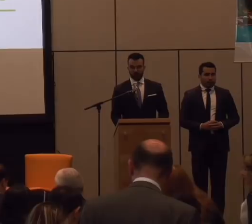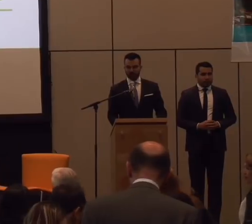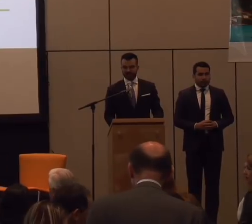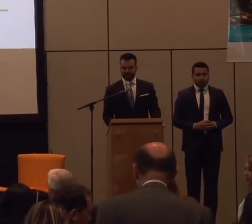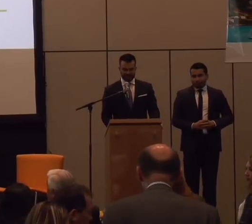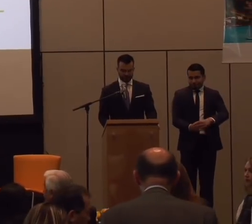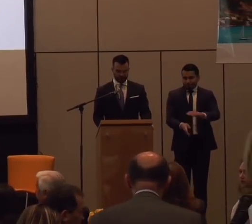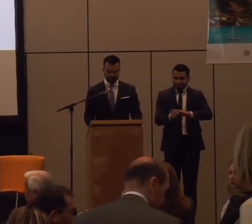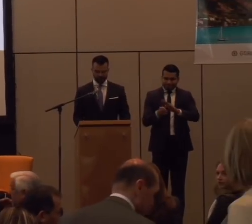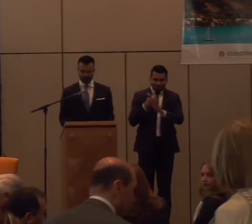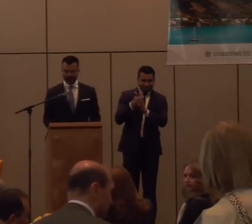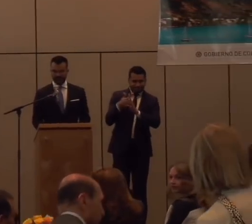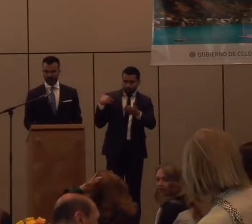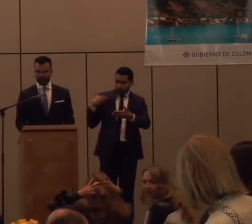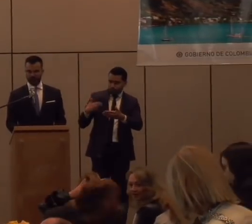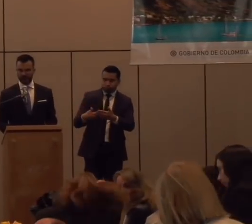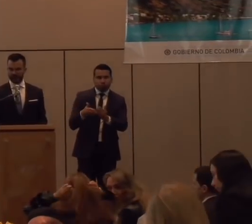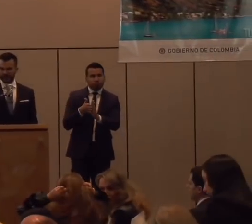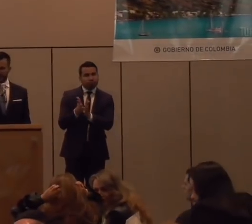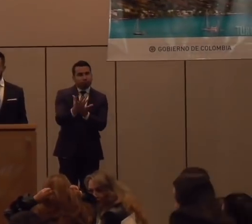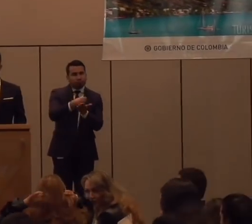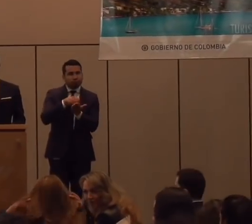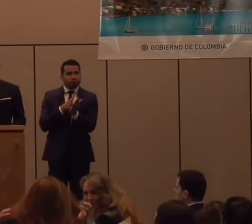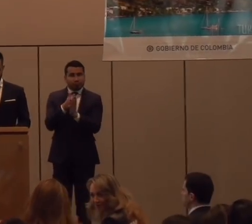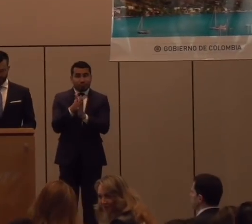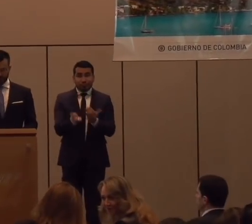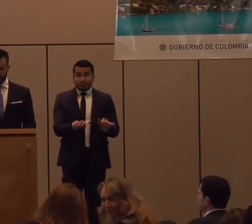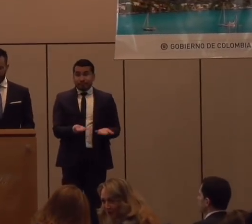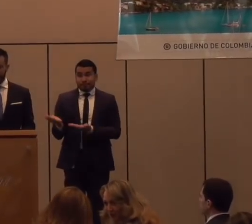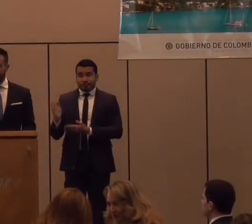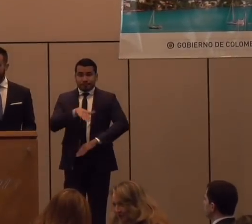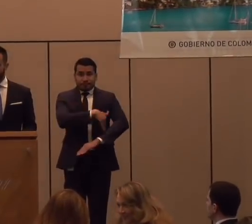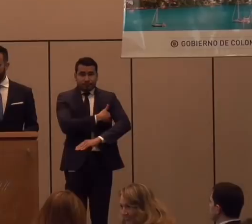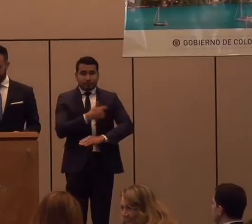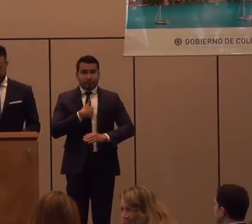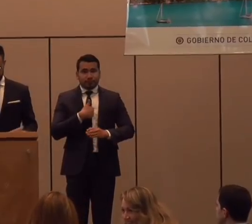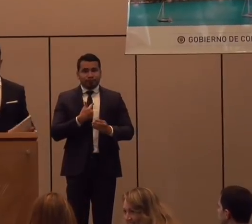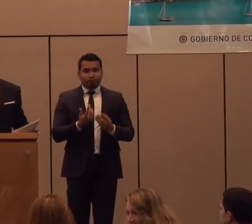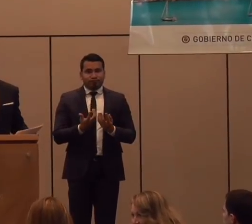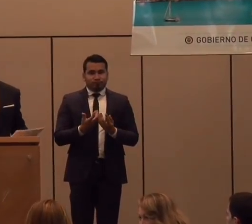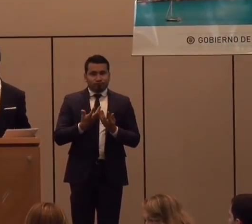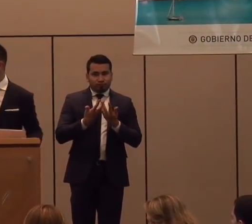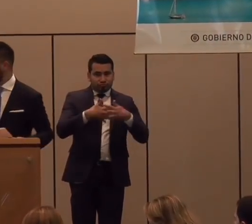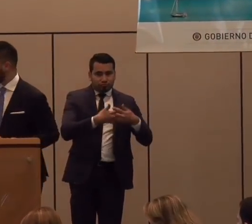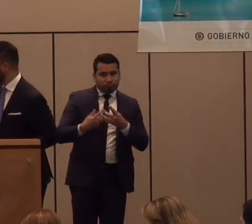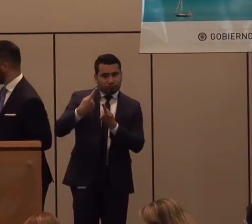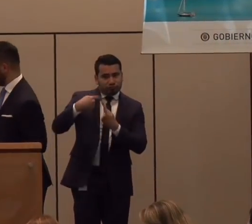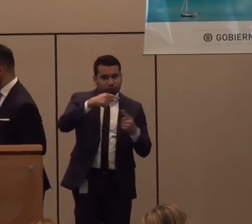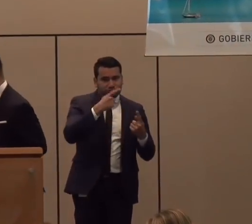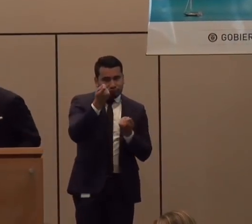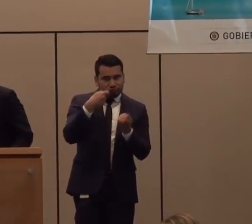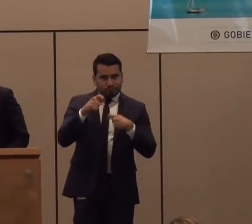continuamos con esta rendición de cuentas y le damos la palabra a la ministra de comercio industria y turismo maría lorena gutiérrez ministra